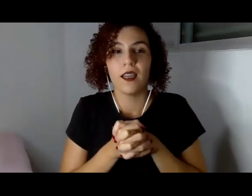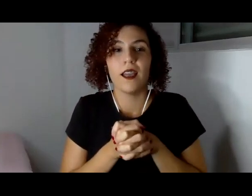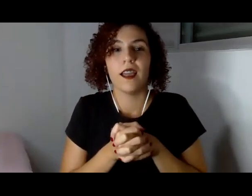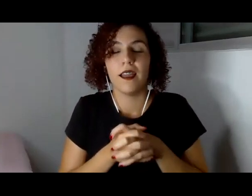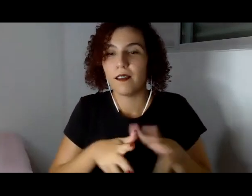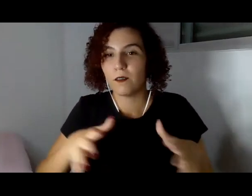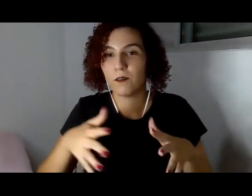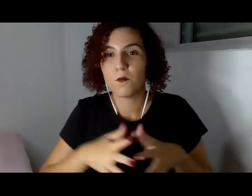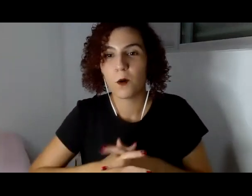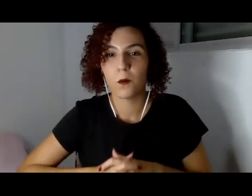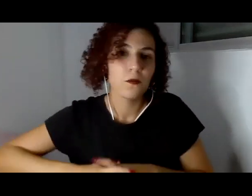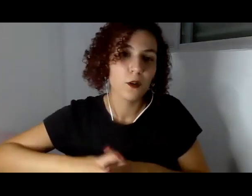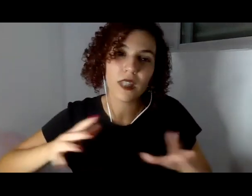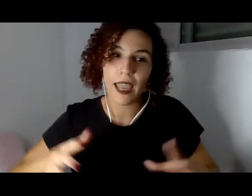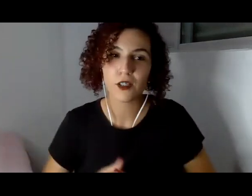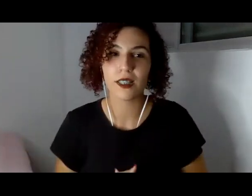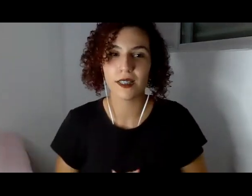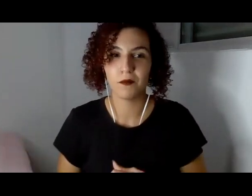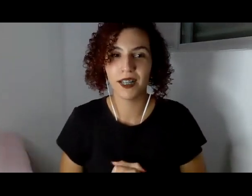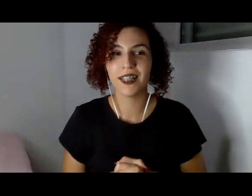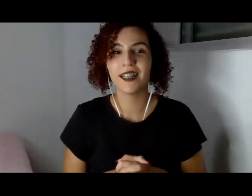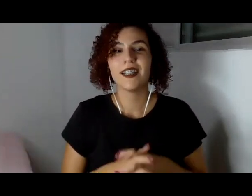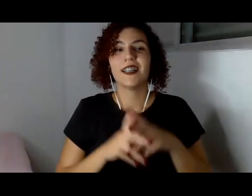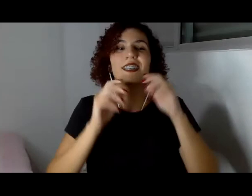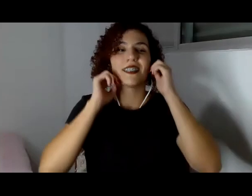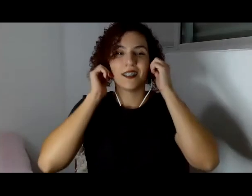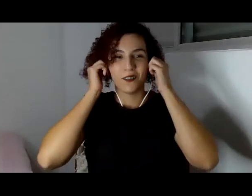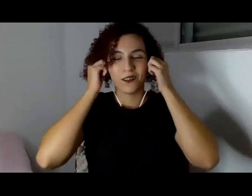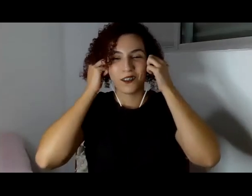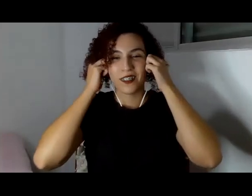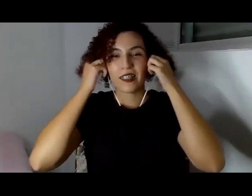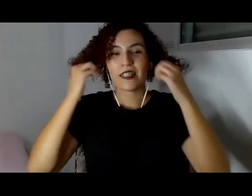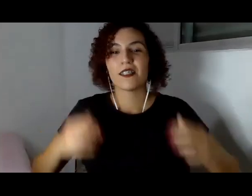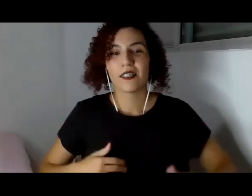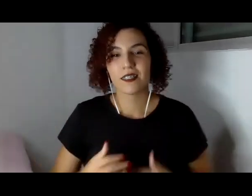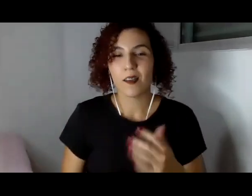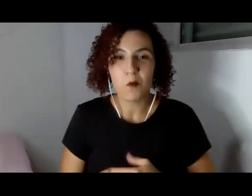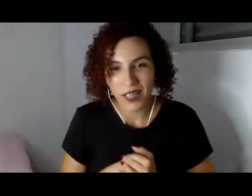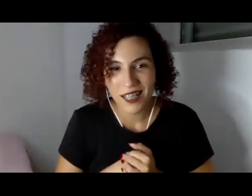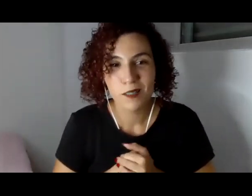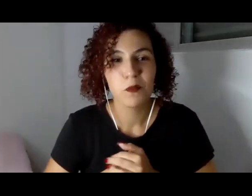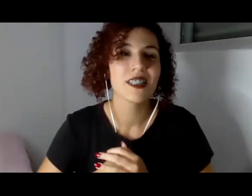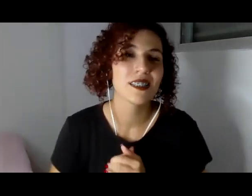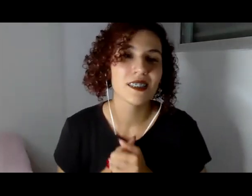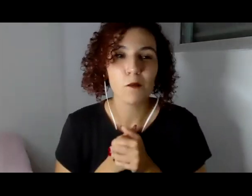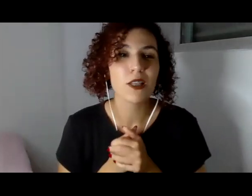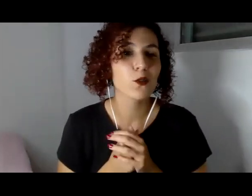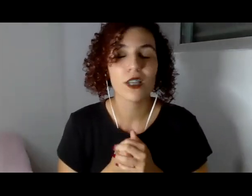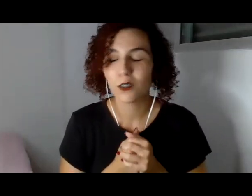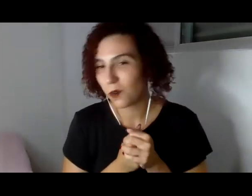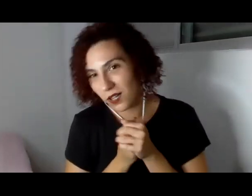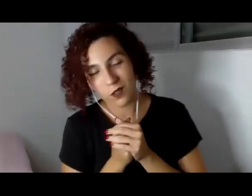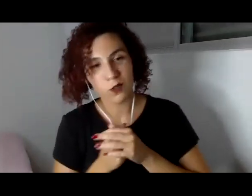que foi meu teste essa semana, então estamos aí, se precisa